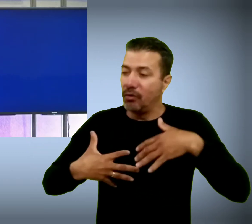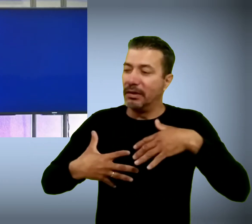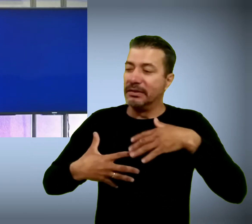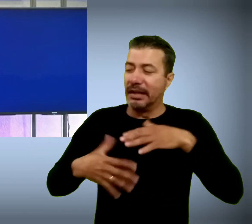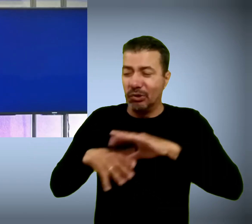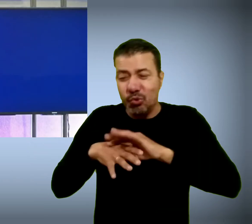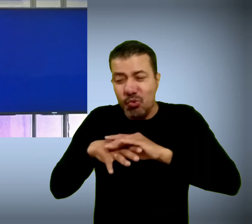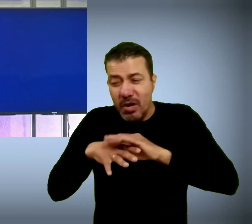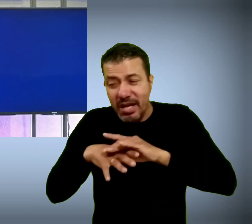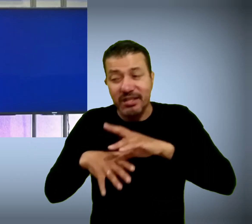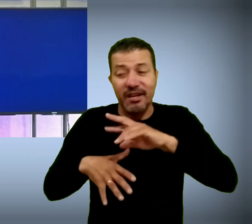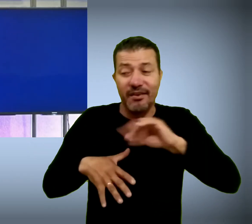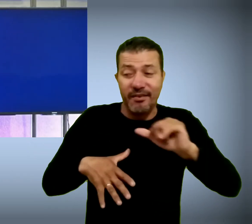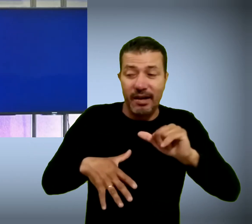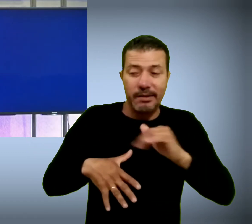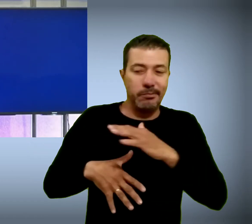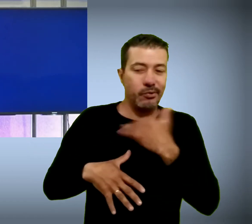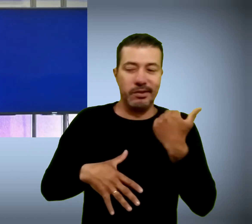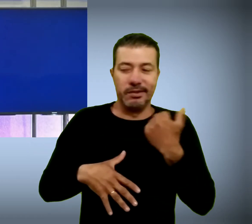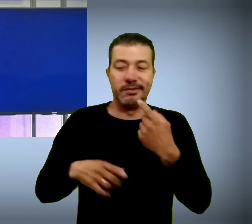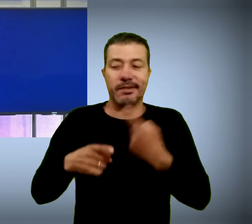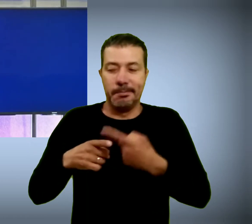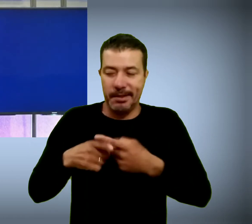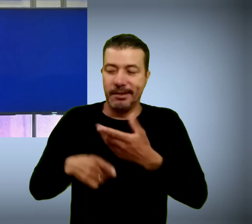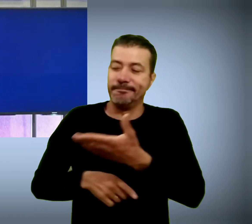adoecer e você vai morrer.